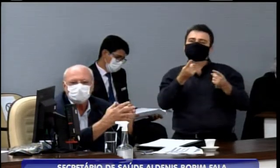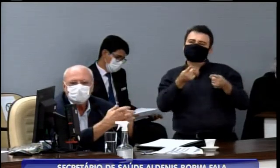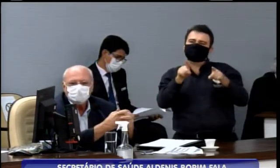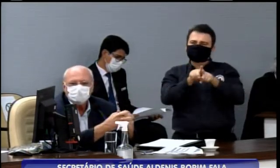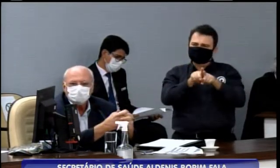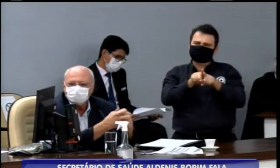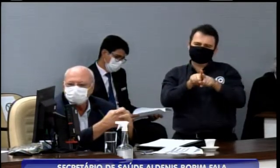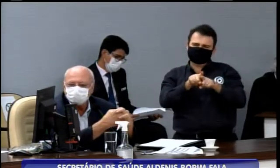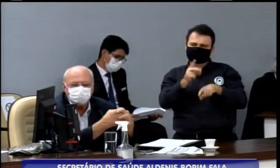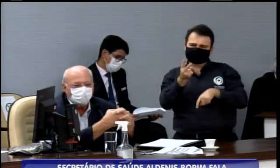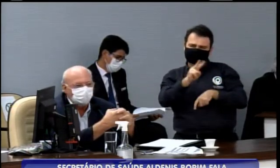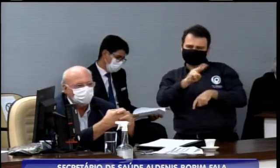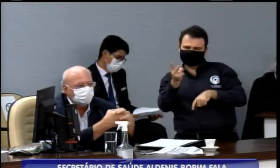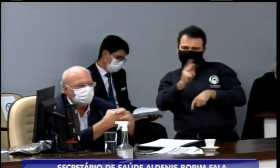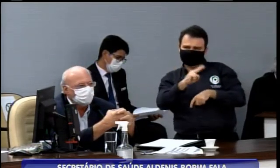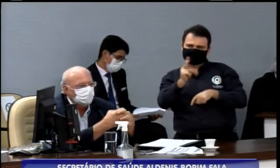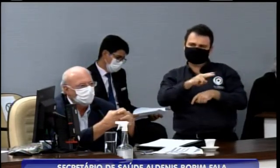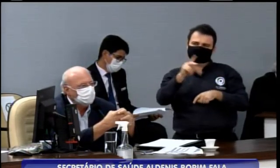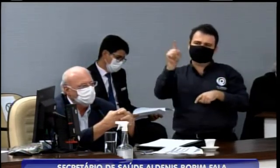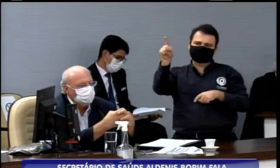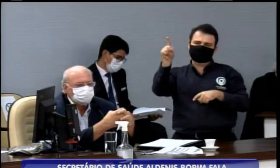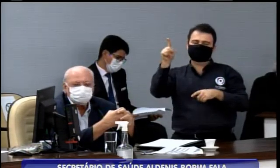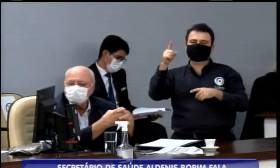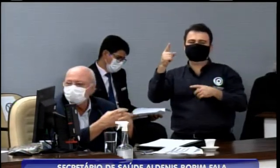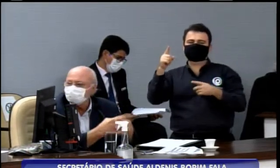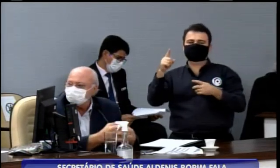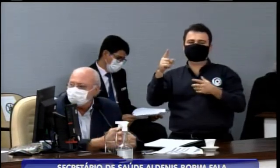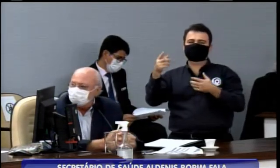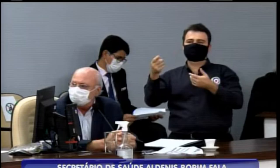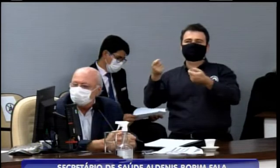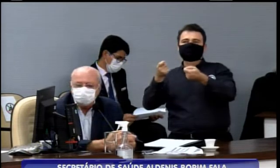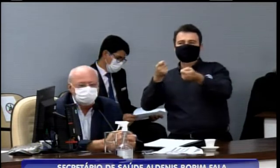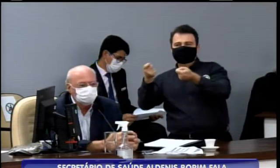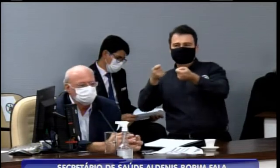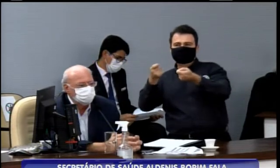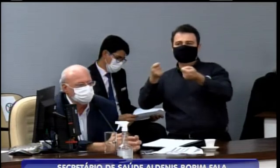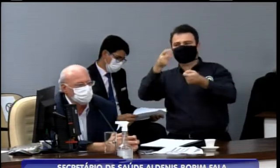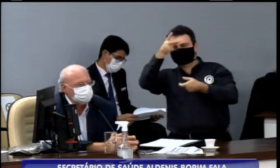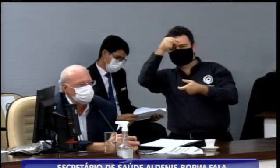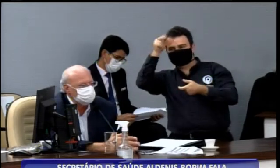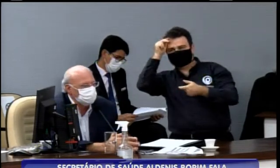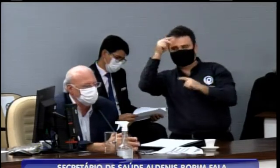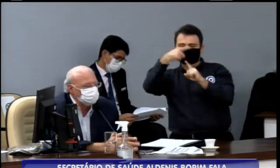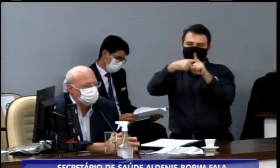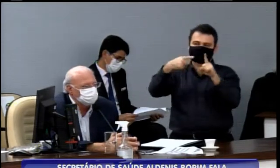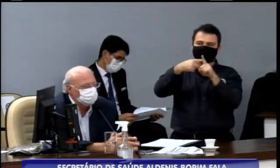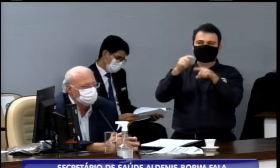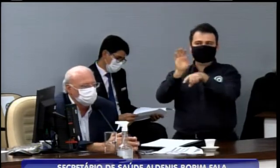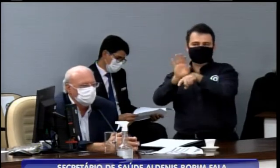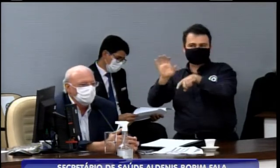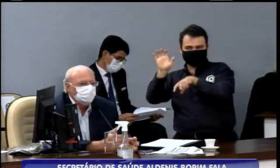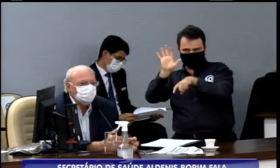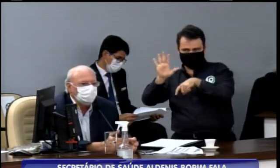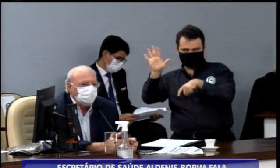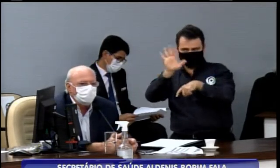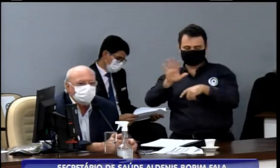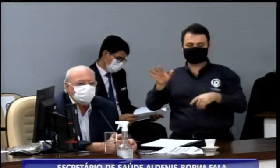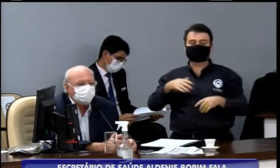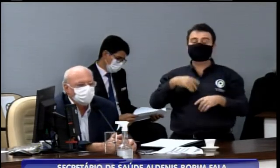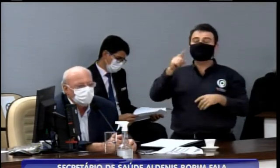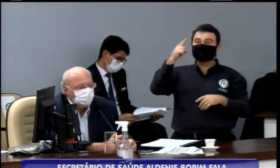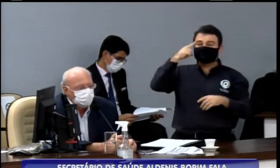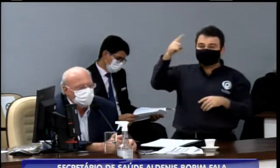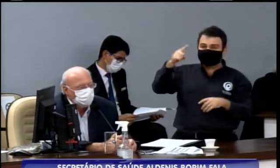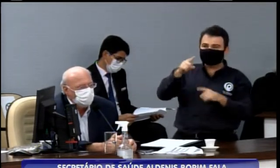gestão municipal. Eles não permitiram que a gente utilizasse o dinheiro do SUS